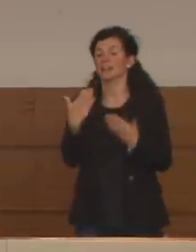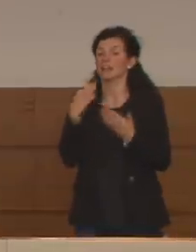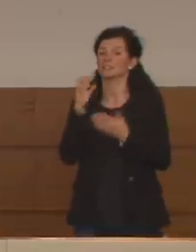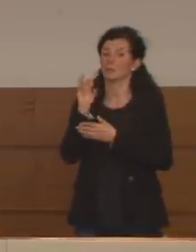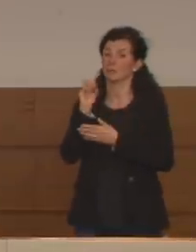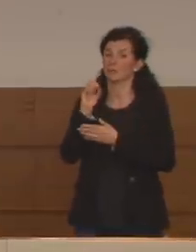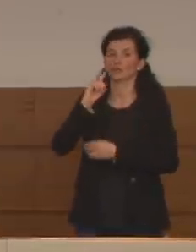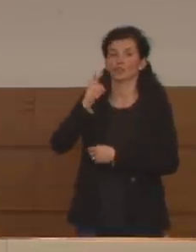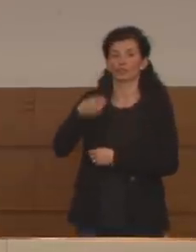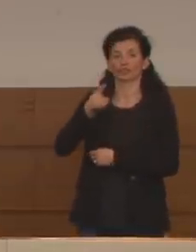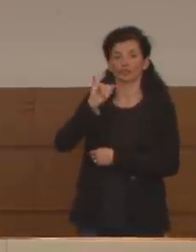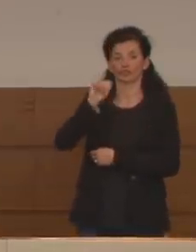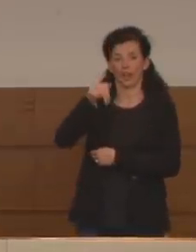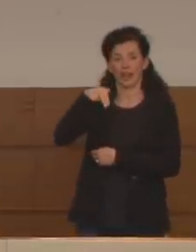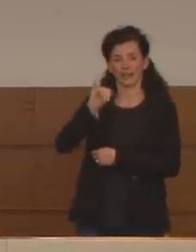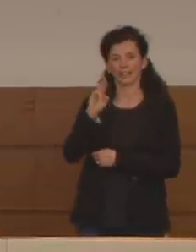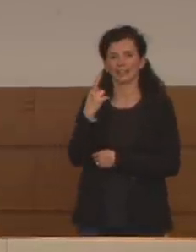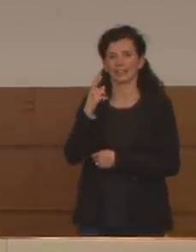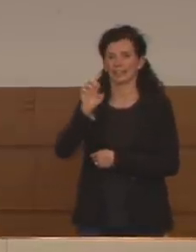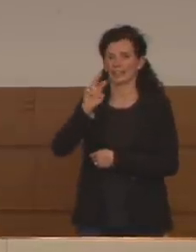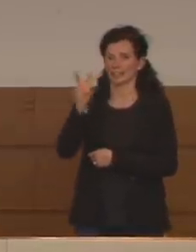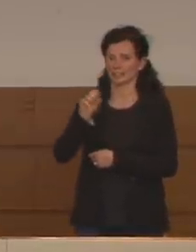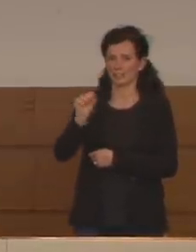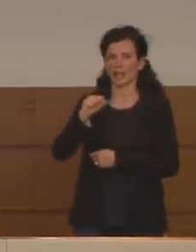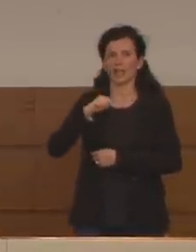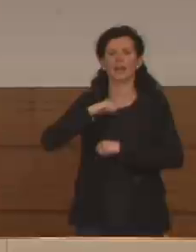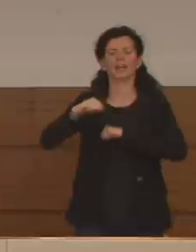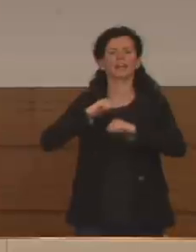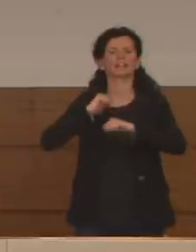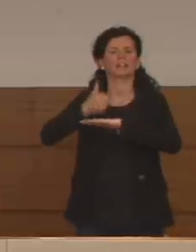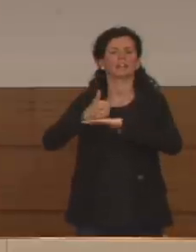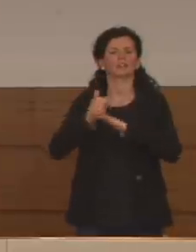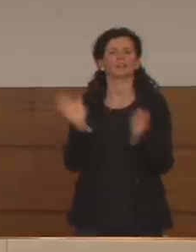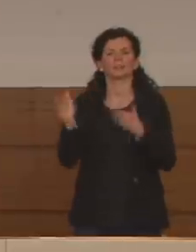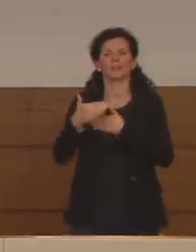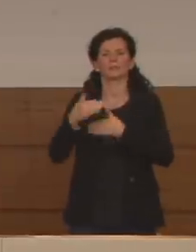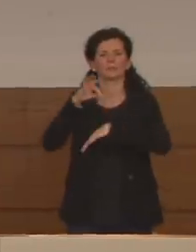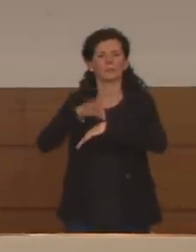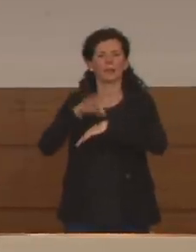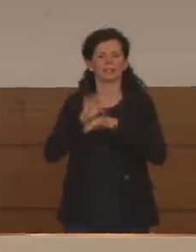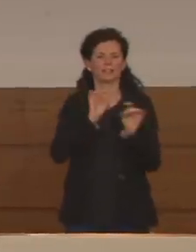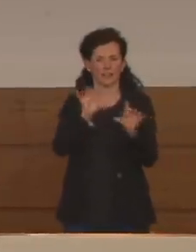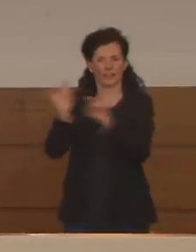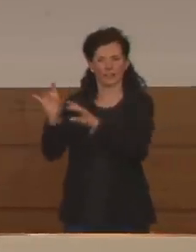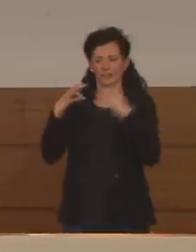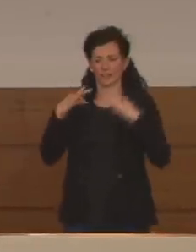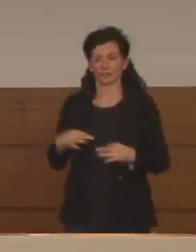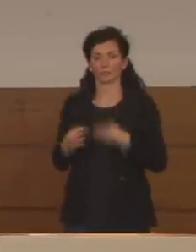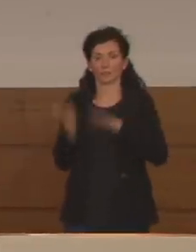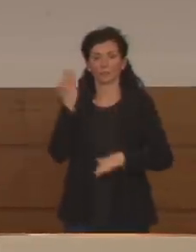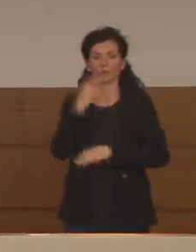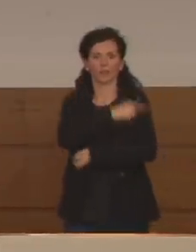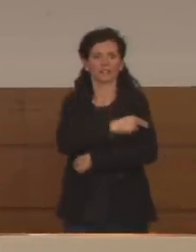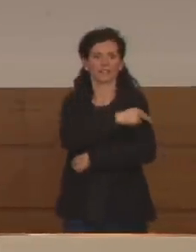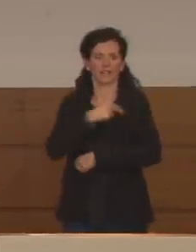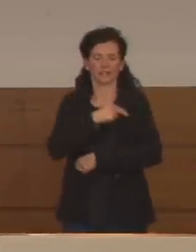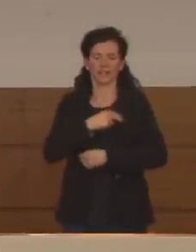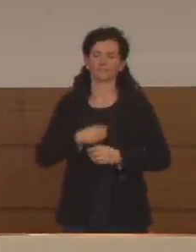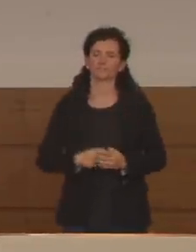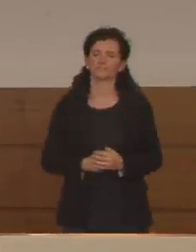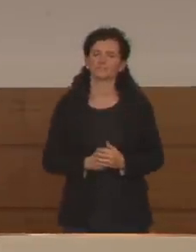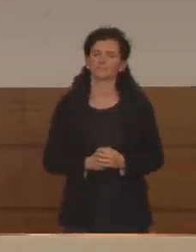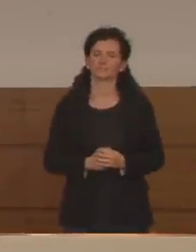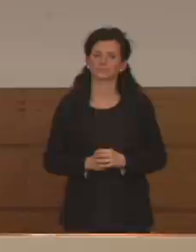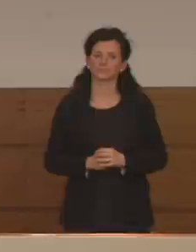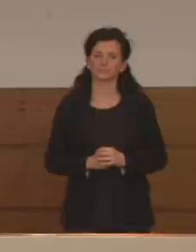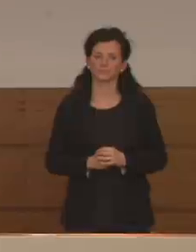gianni rezza direttore del dipartimento malattie infettive dell'istituto superiore di sanità partiamo con i